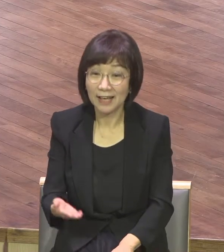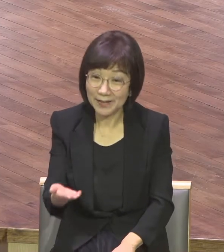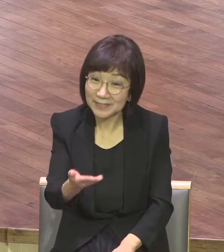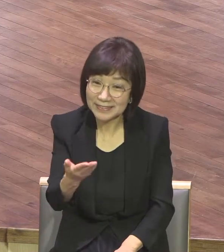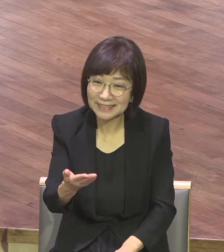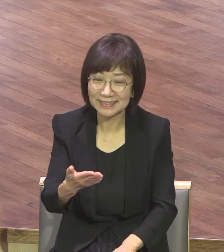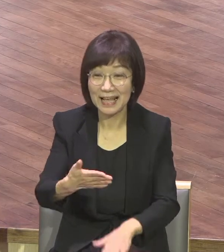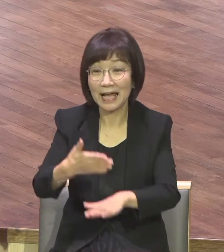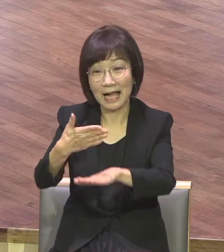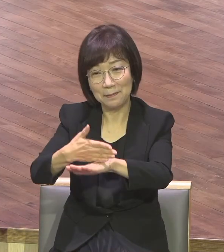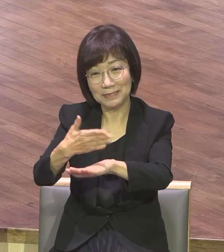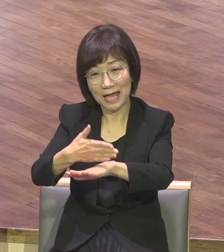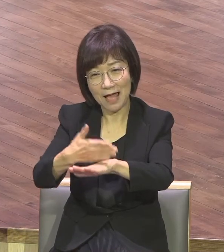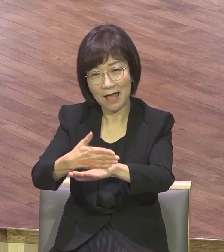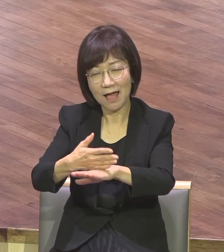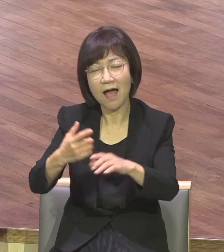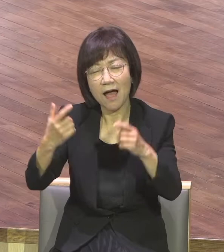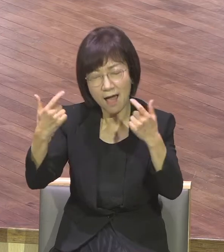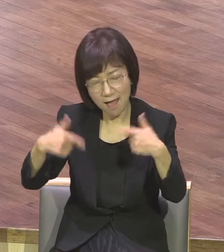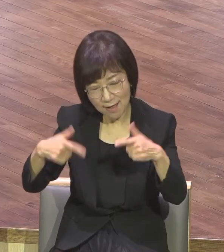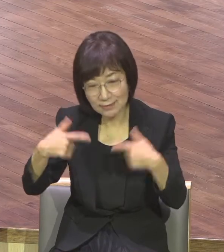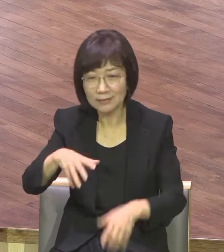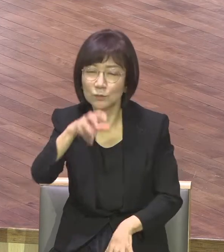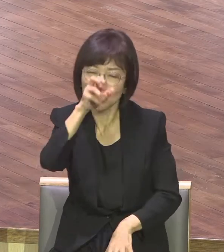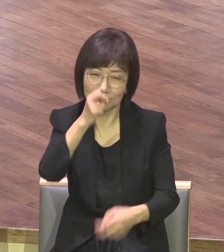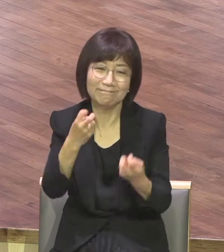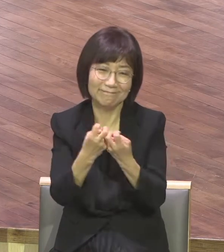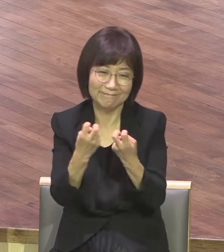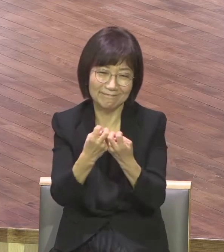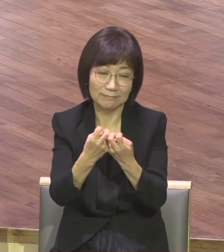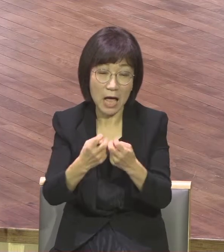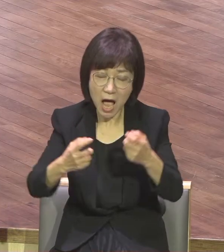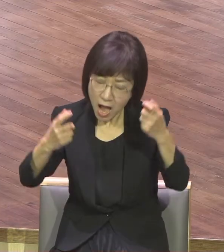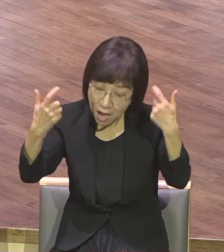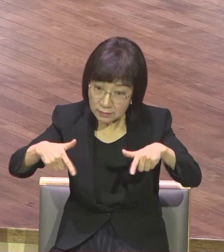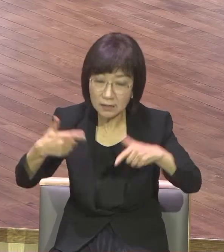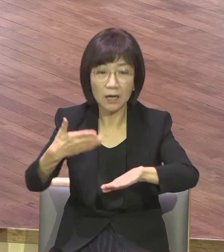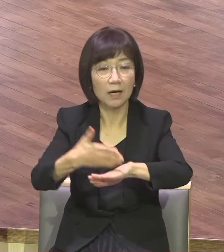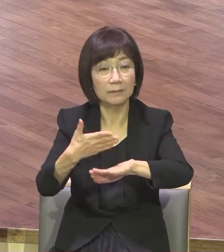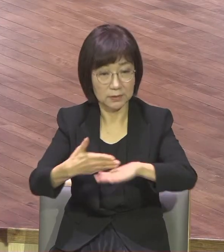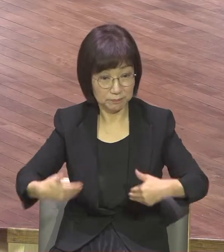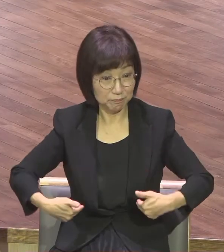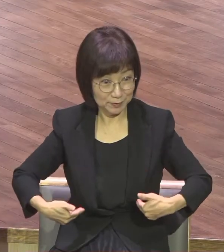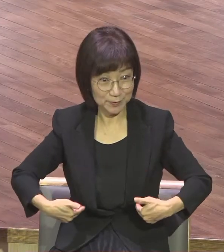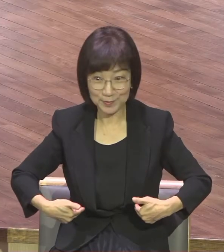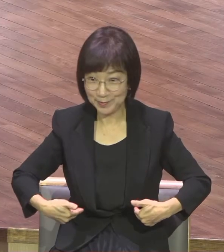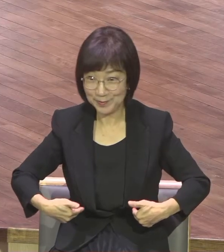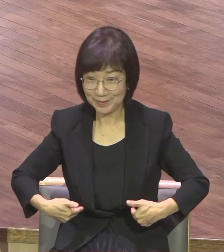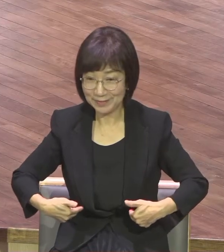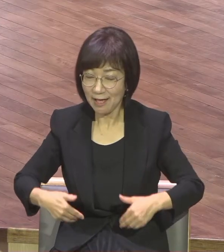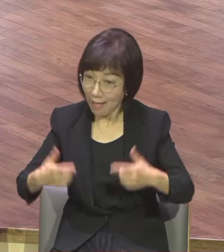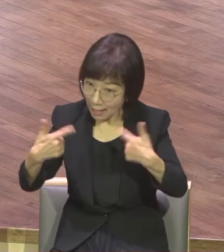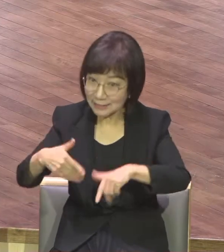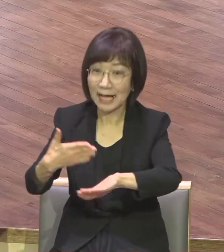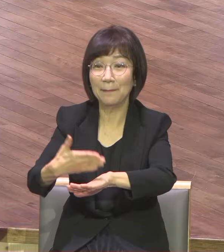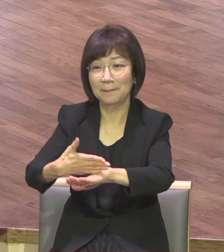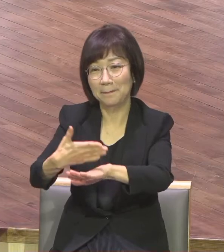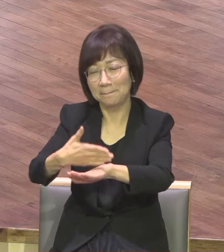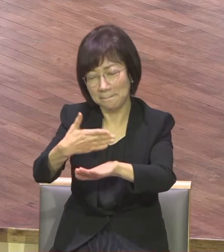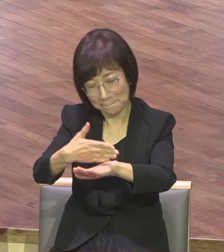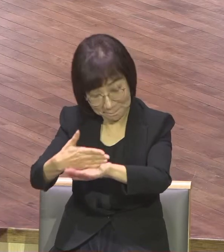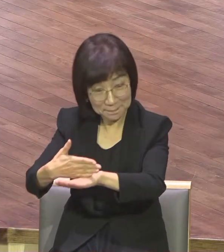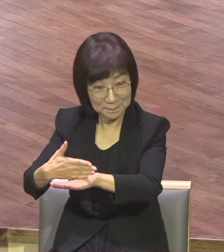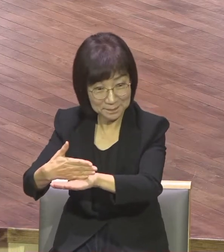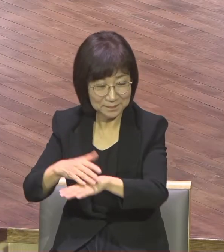감사는요 무조건 옳은 거예요. 감사는 무조건 해야 돼. 무조건. 결과적으로 좋은 결과가 감사한 사람 나와요. 영계